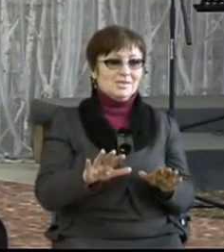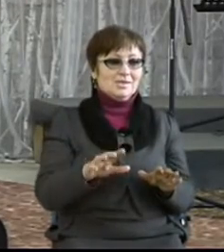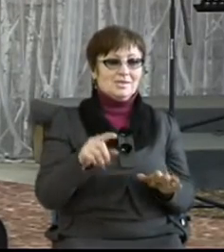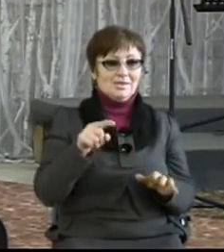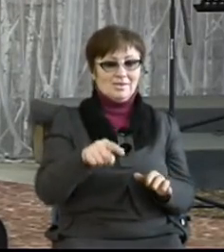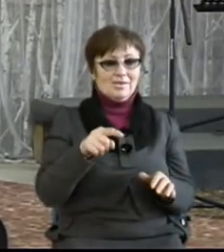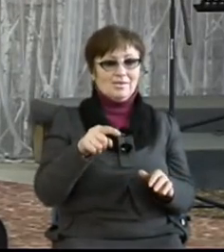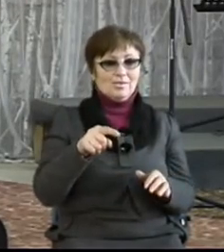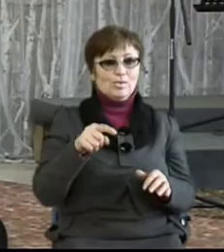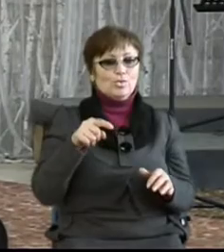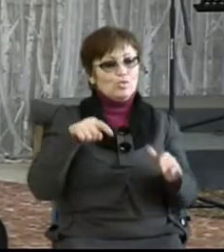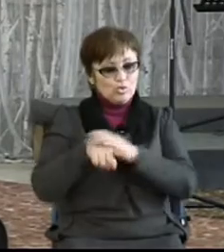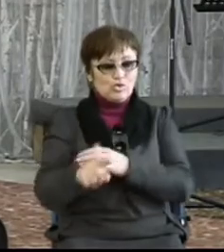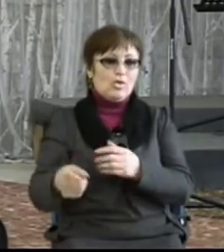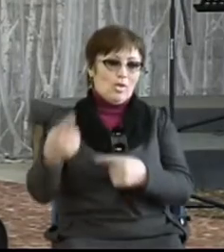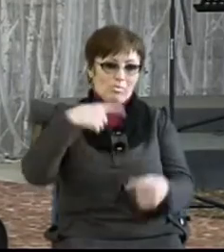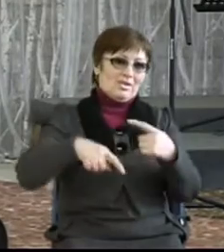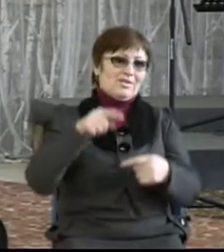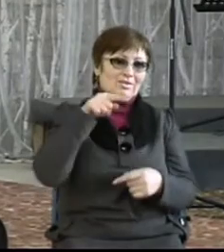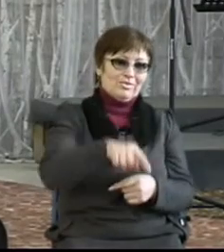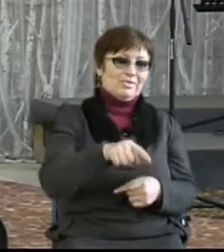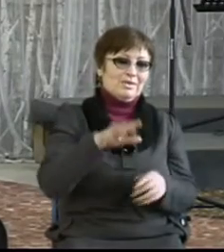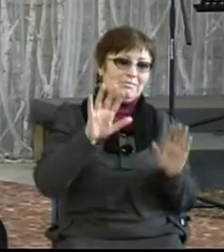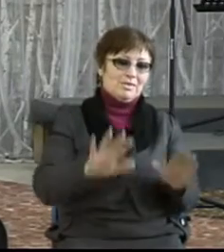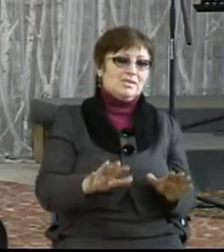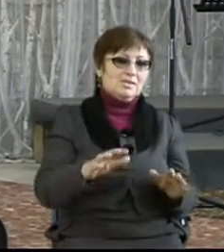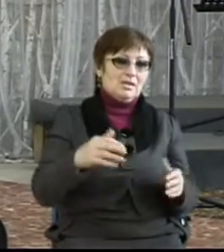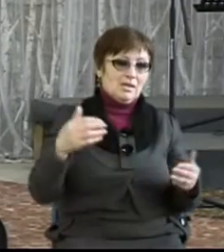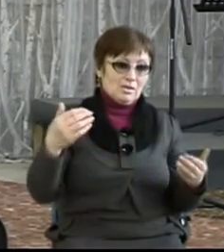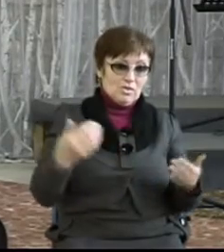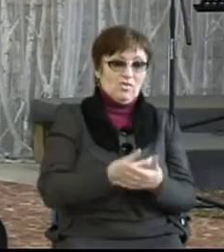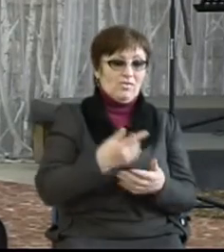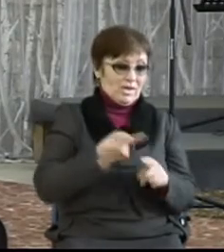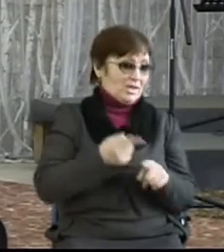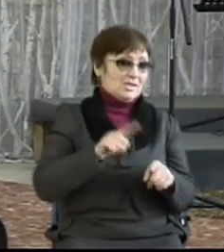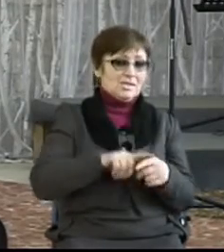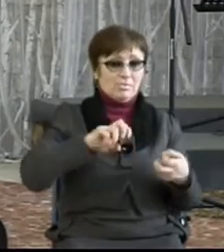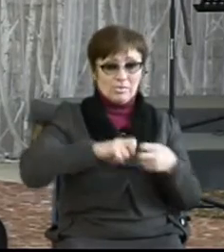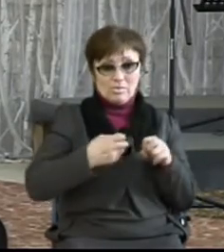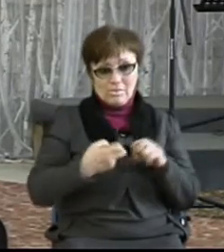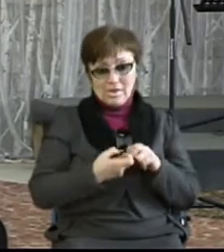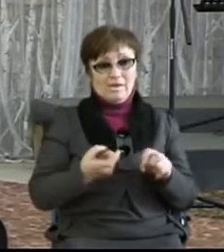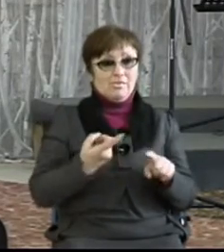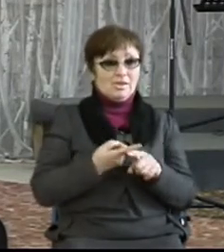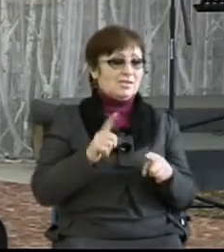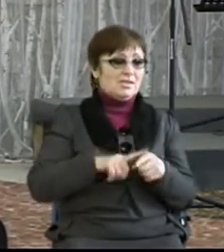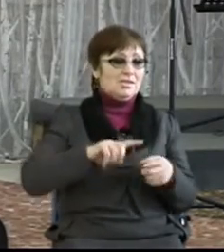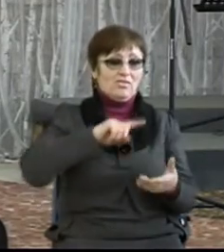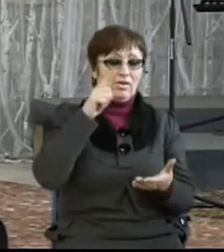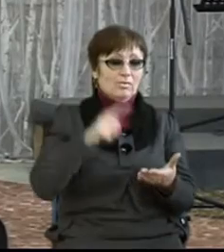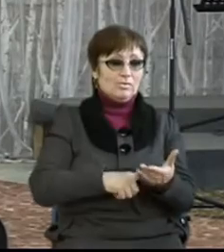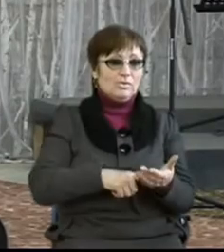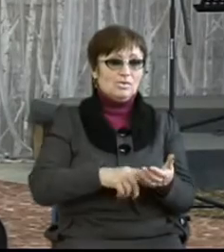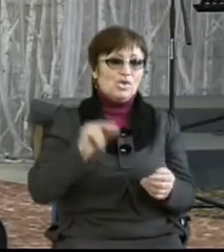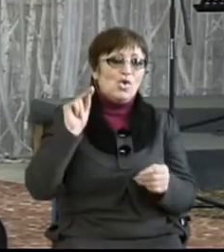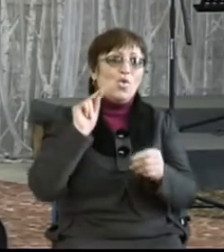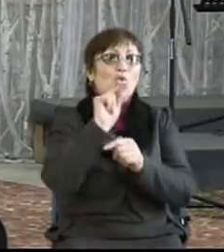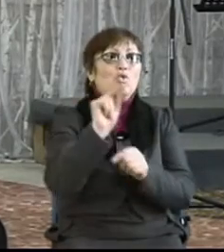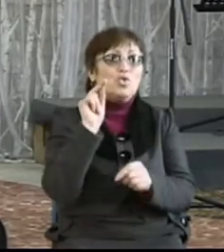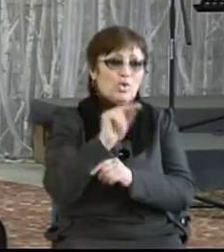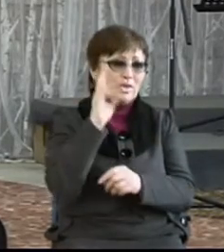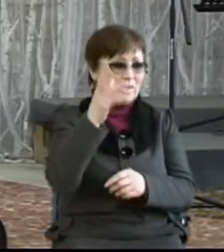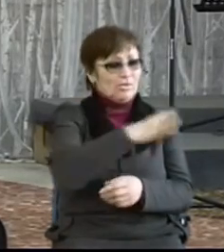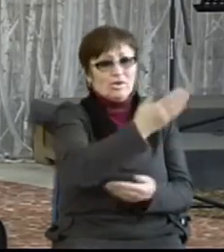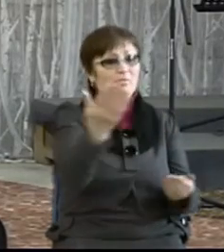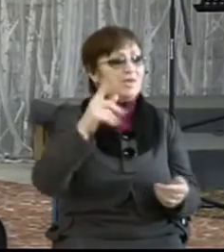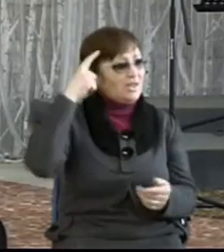тот же Ханаан, опять те же люди, опять те же проблемы, опять те же вопросы. И можно простой сделать вывод, что уроки, которые мы